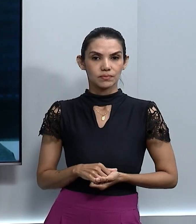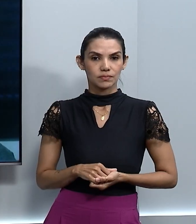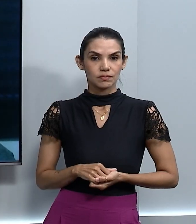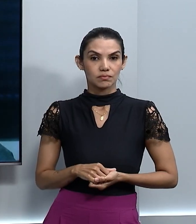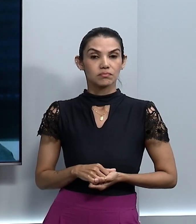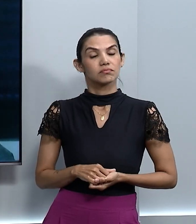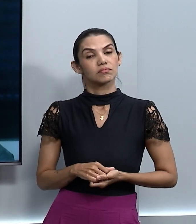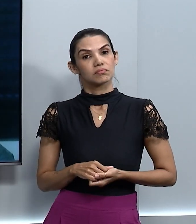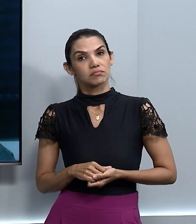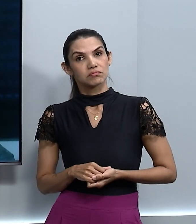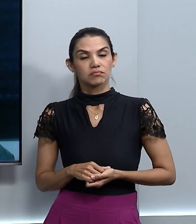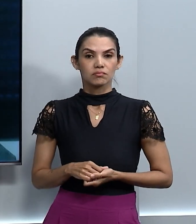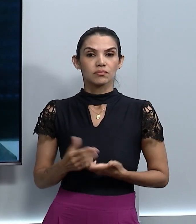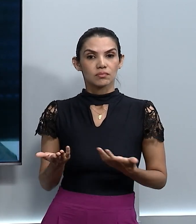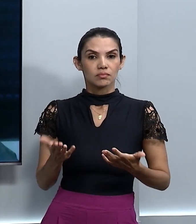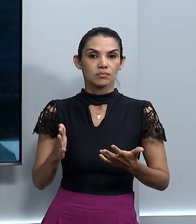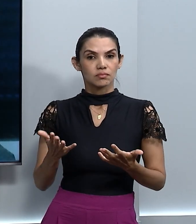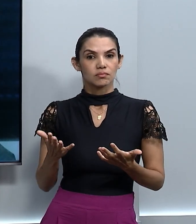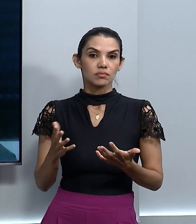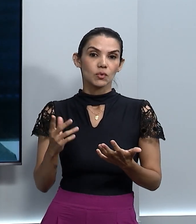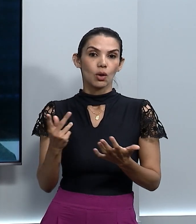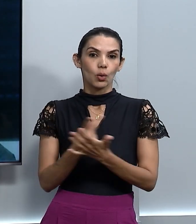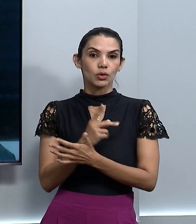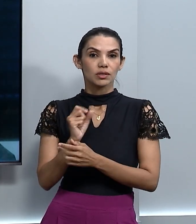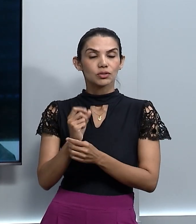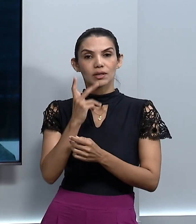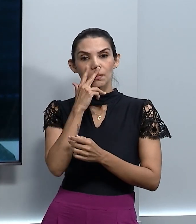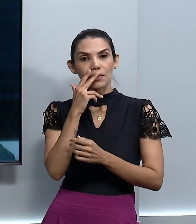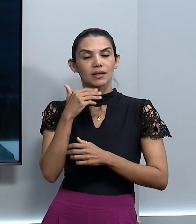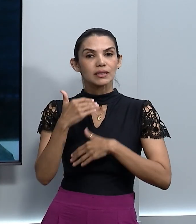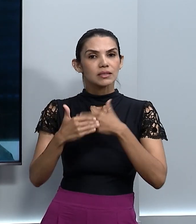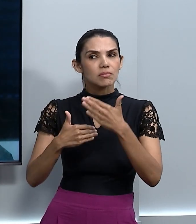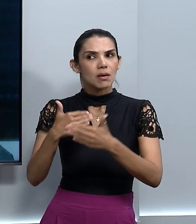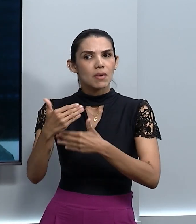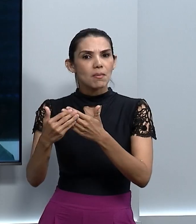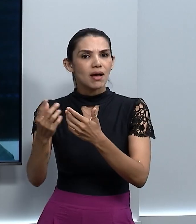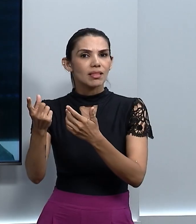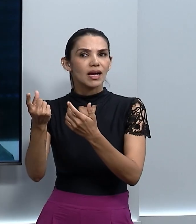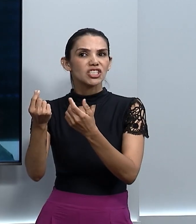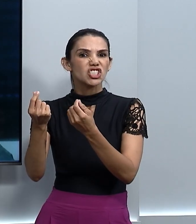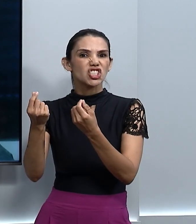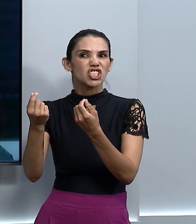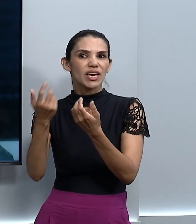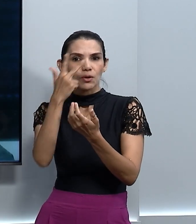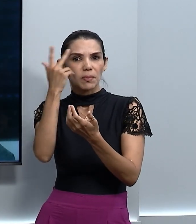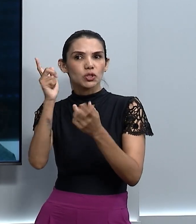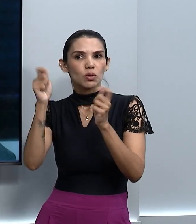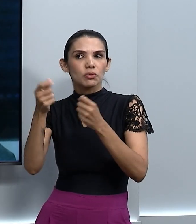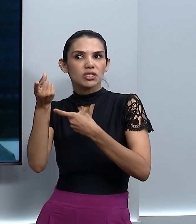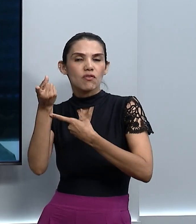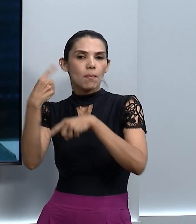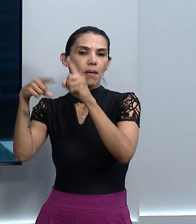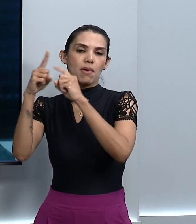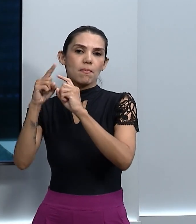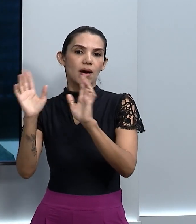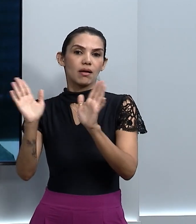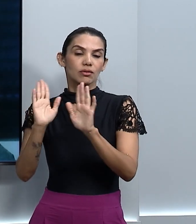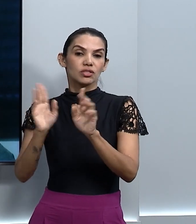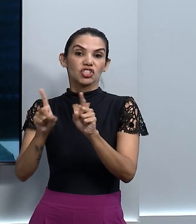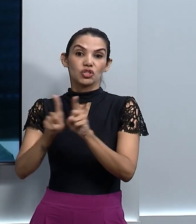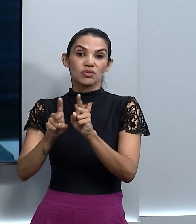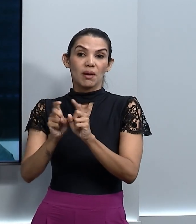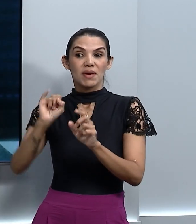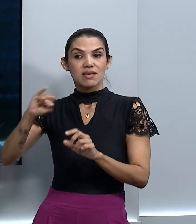ainda incipiente, né, um início de recessão econômica, mas também uma inflação por conta da tarifação